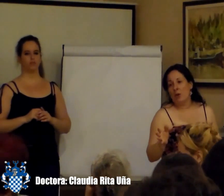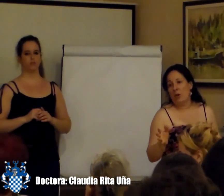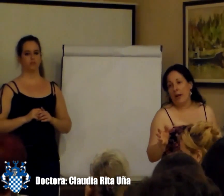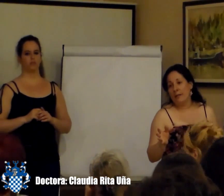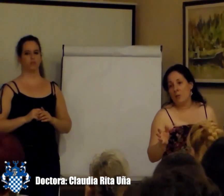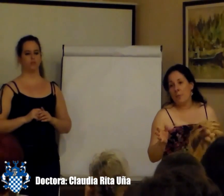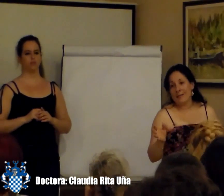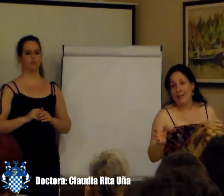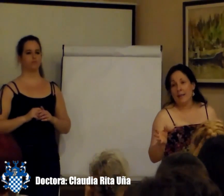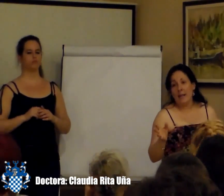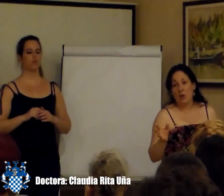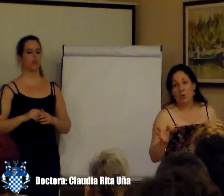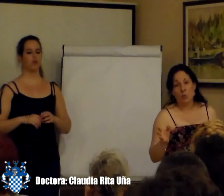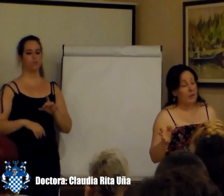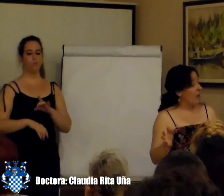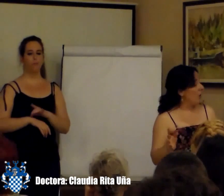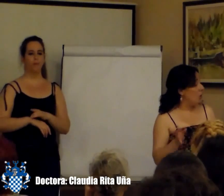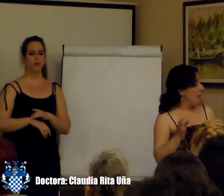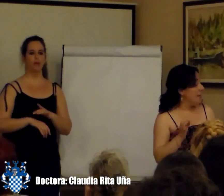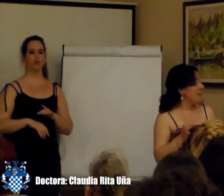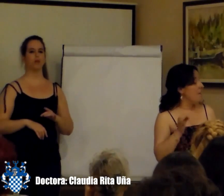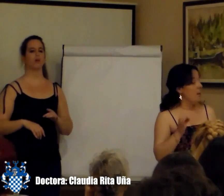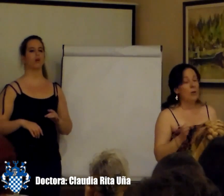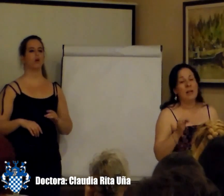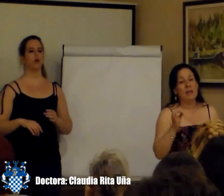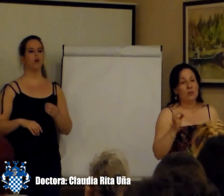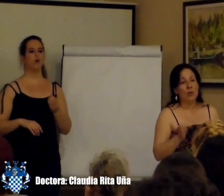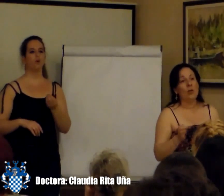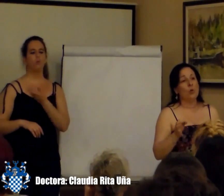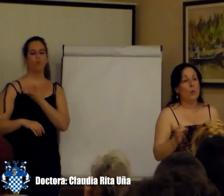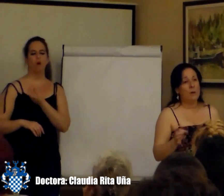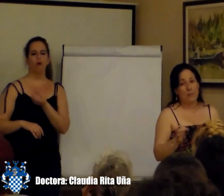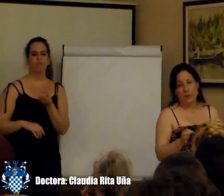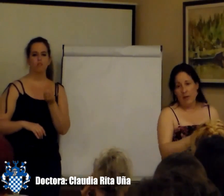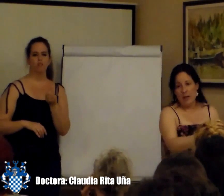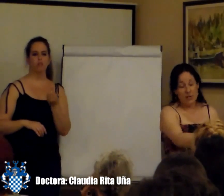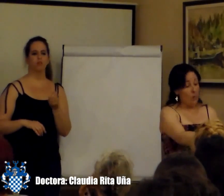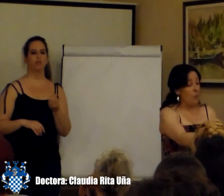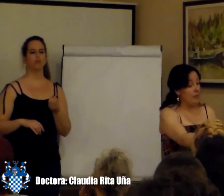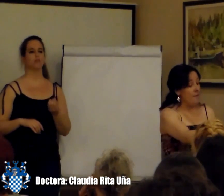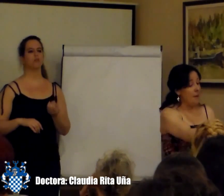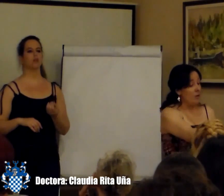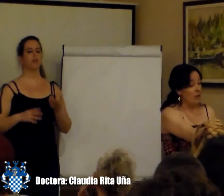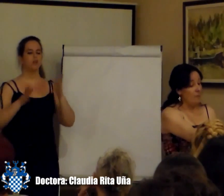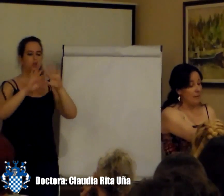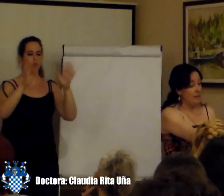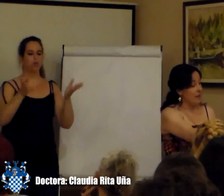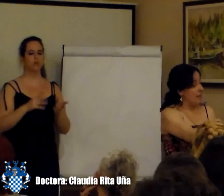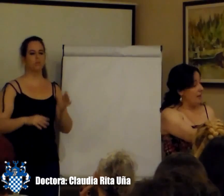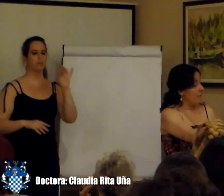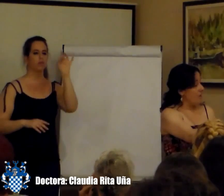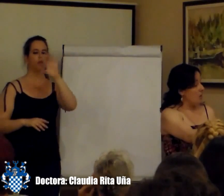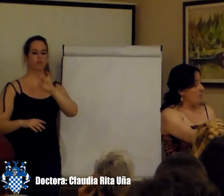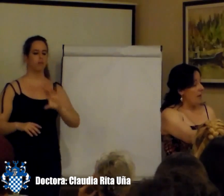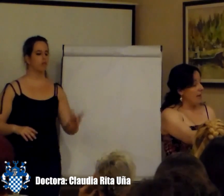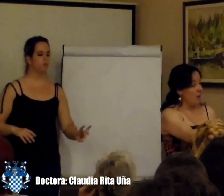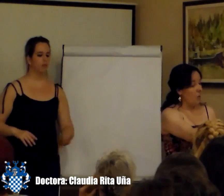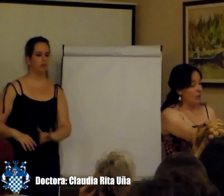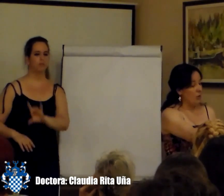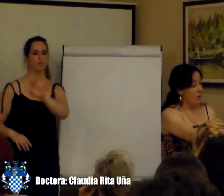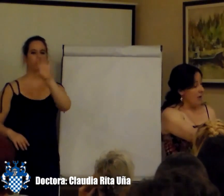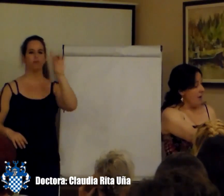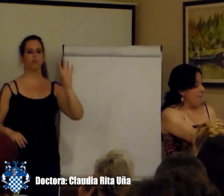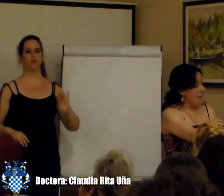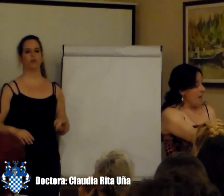un médico ante un paciente que le consulta? Cuando le dice me duele todo el cuerpo. Eso es muy típico del paciente de